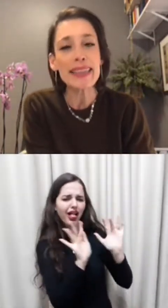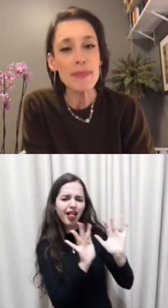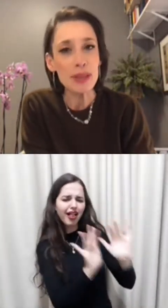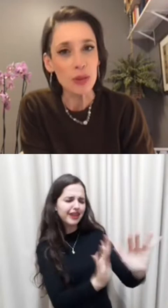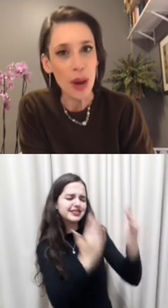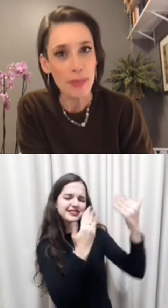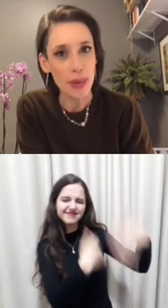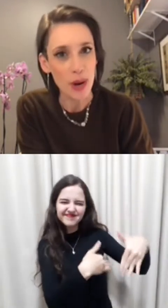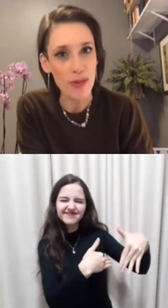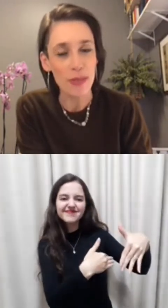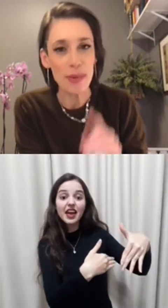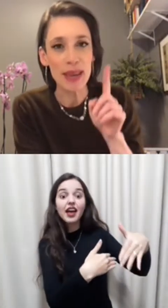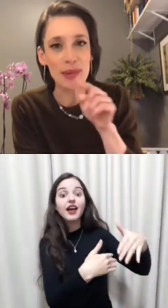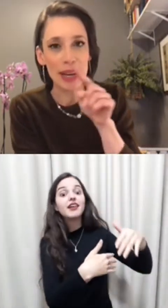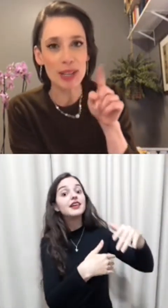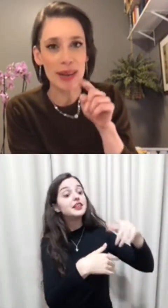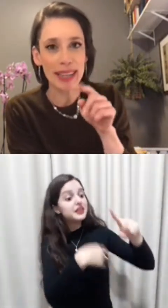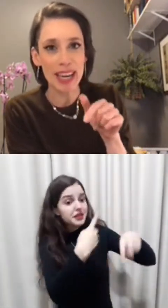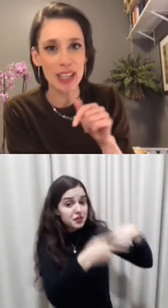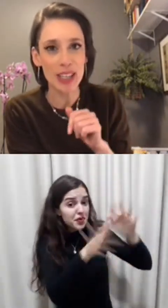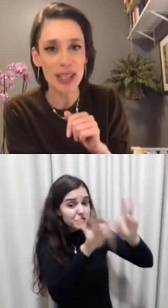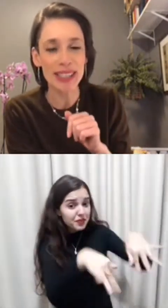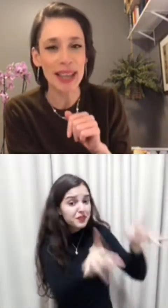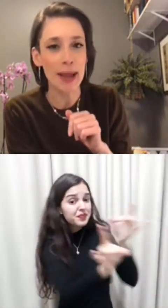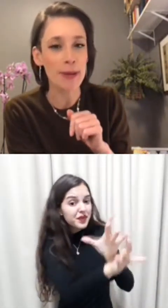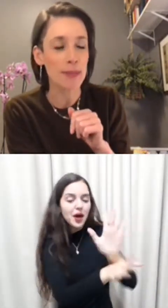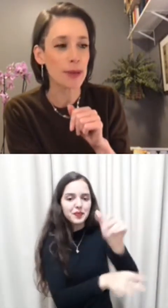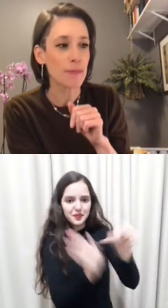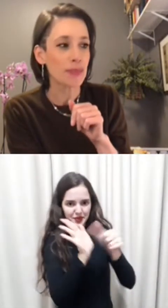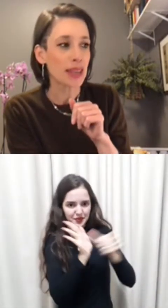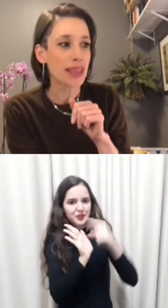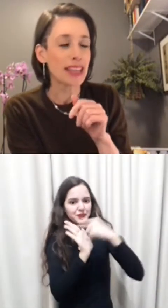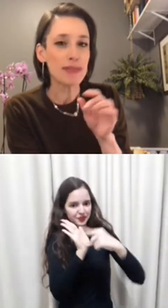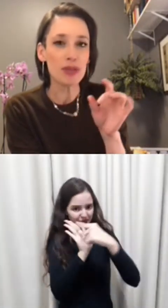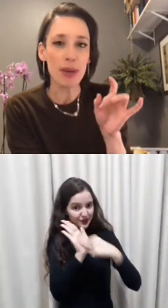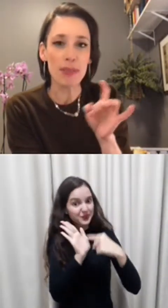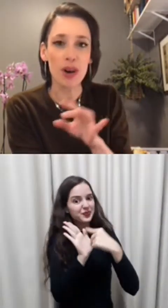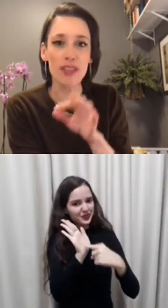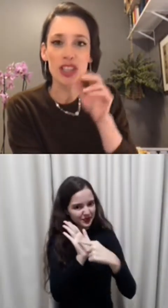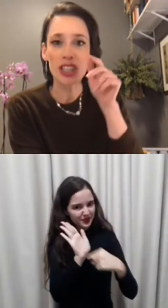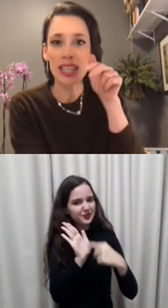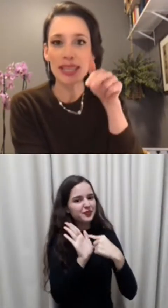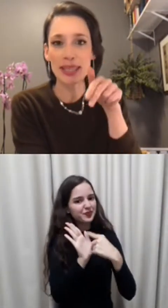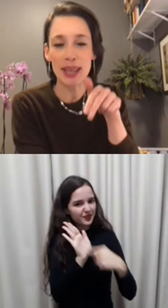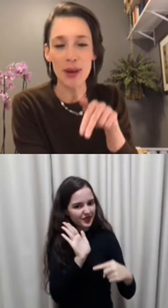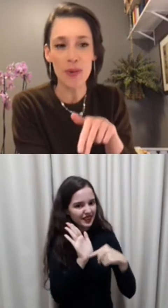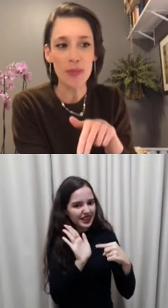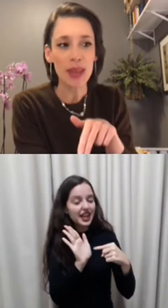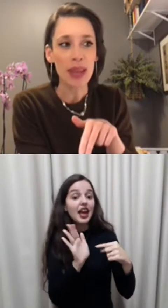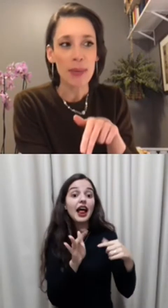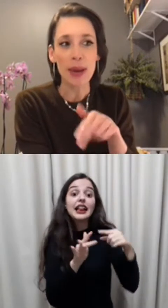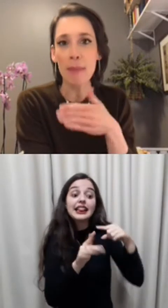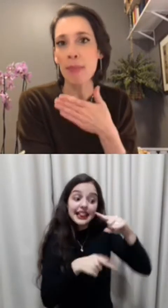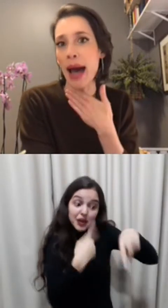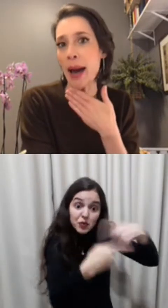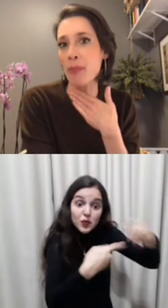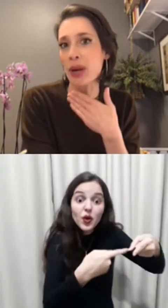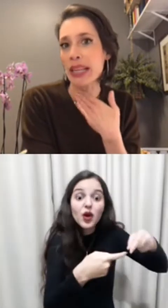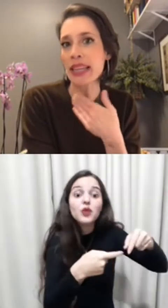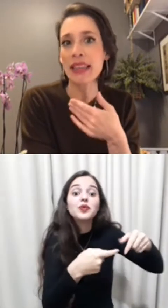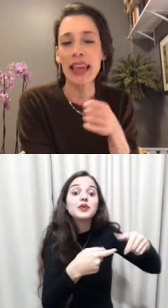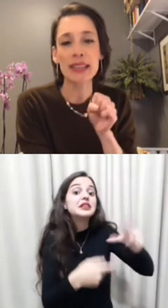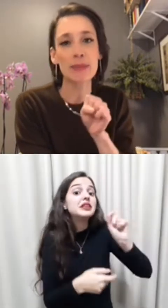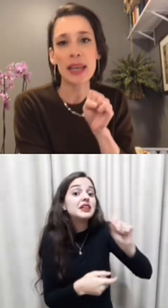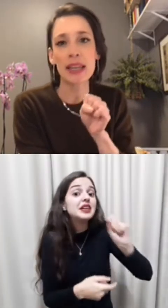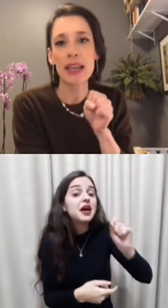aí terminou a prova, primeiro era de marcar X, né, Gabi? Terminou a Uhum. prova, a gente desceu para papo